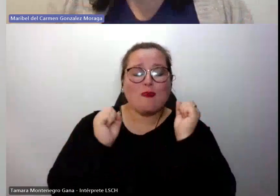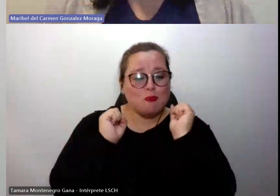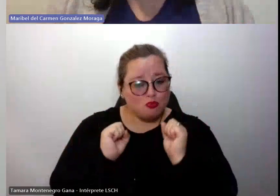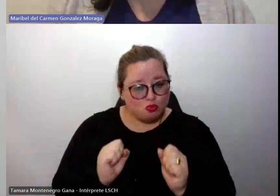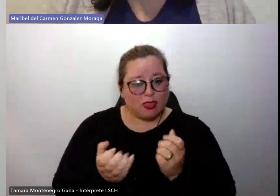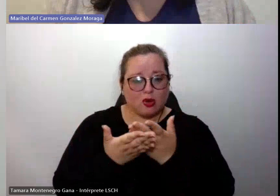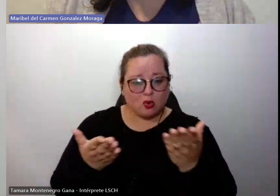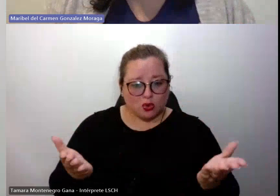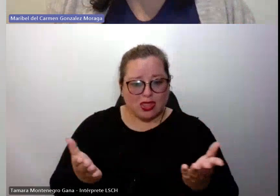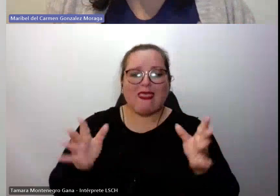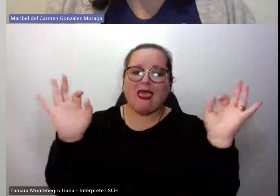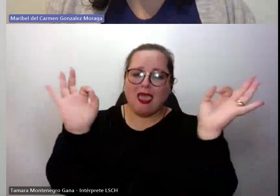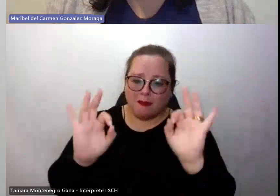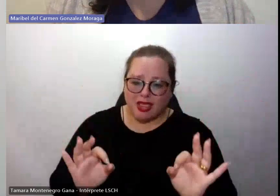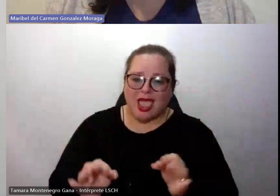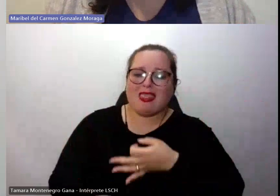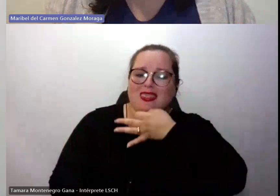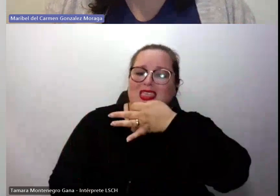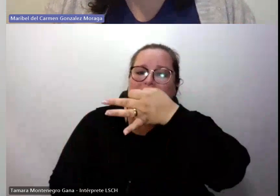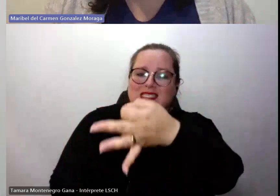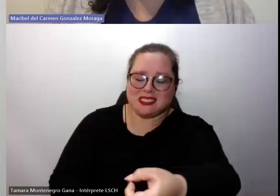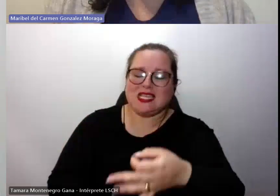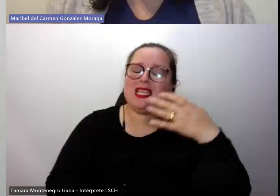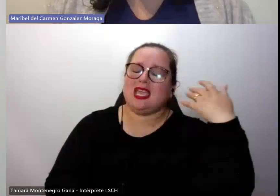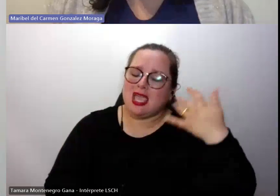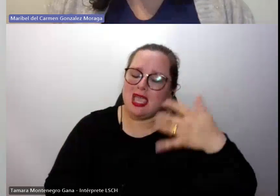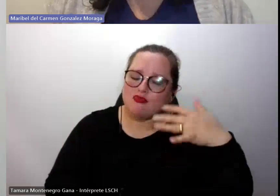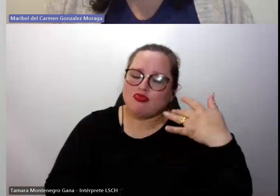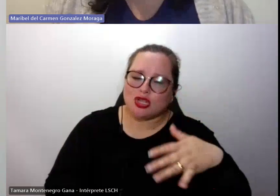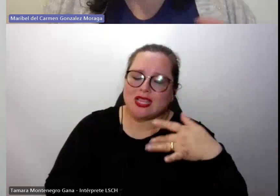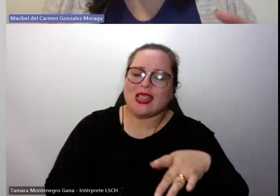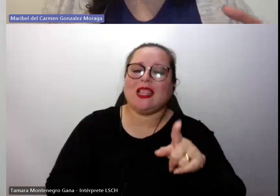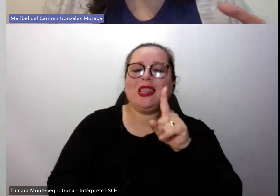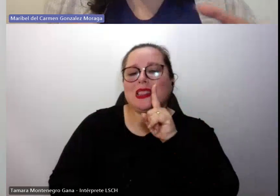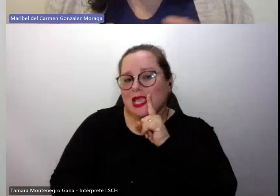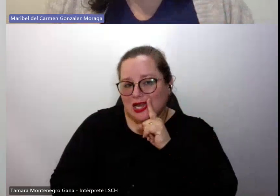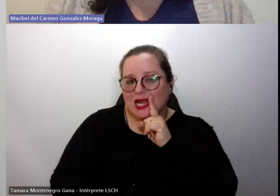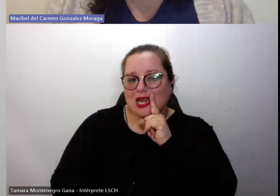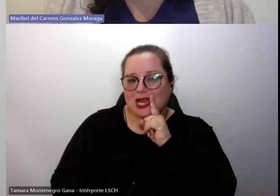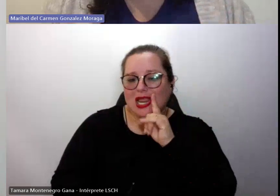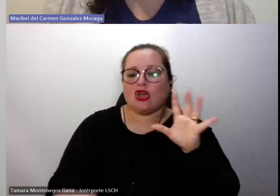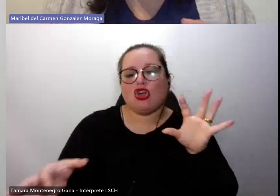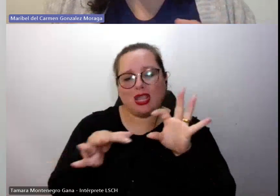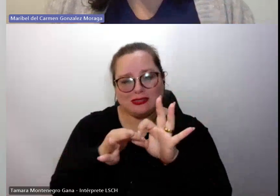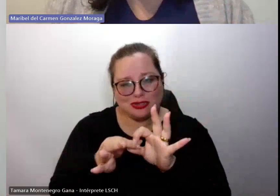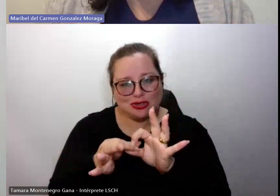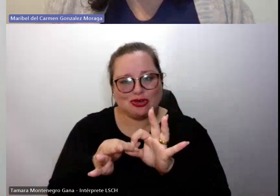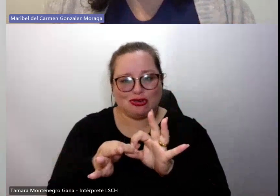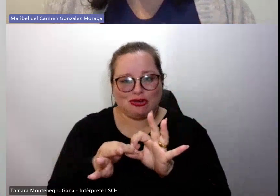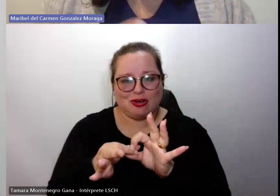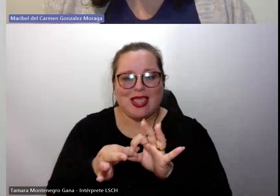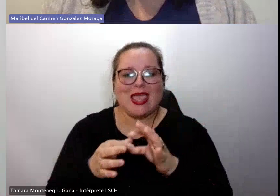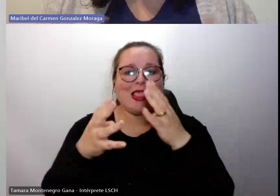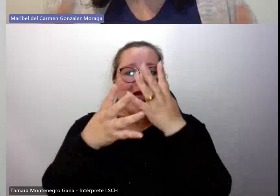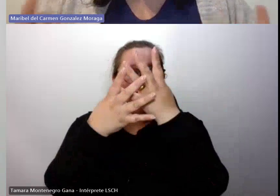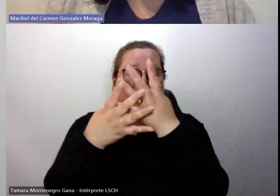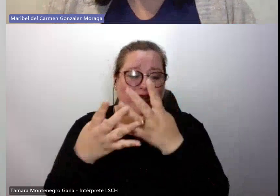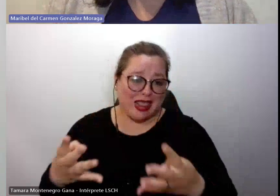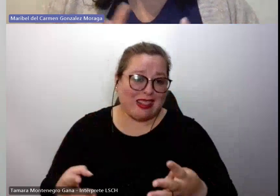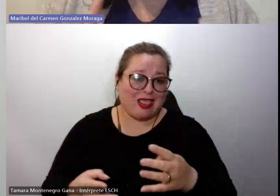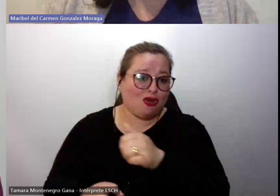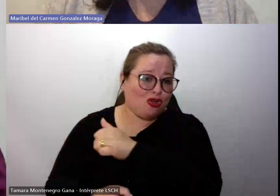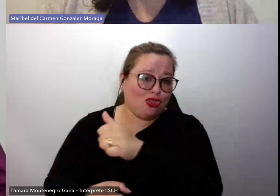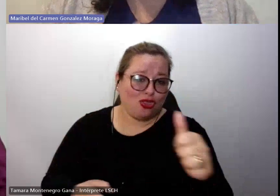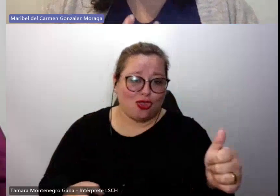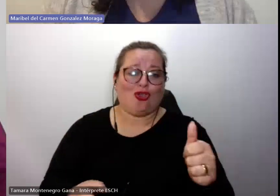dar cuenta de esto, de que es muy relevante el poder generar estas conexiones, estas redes, y que la